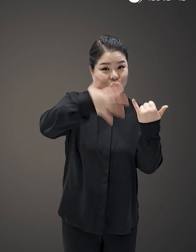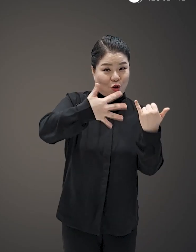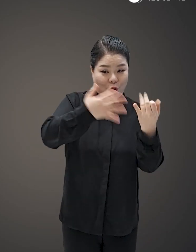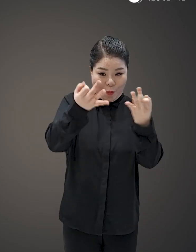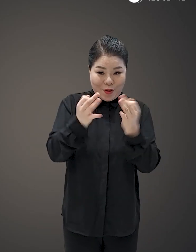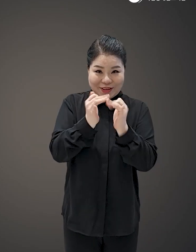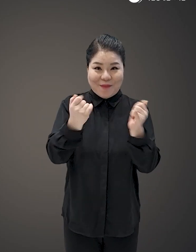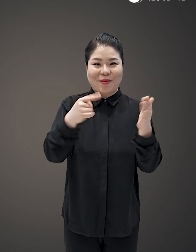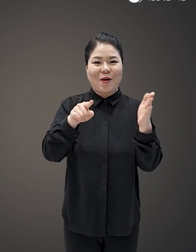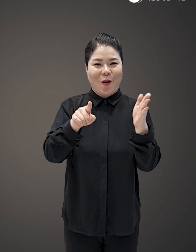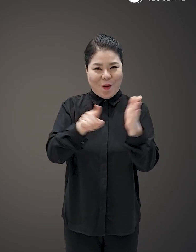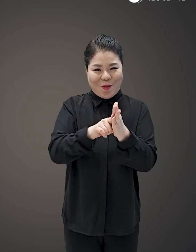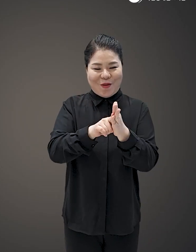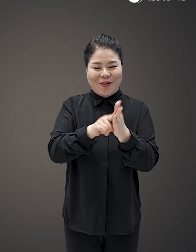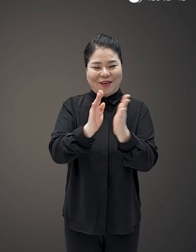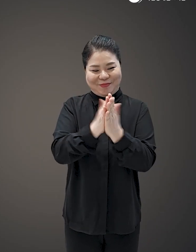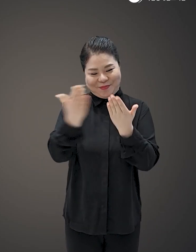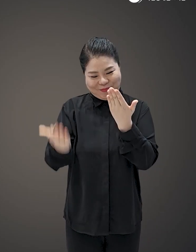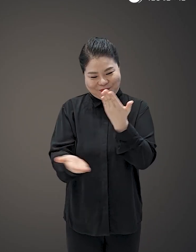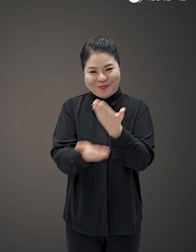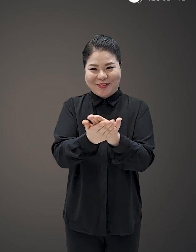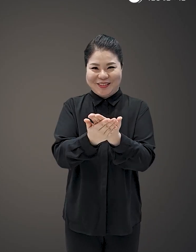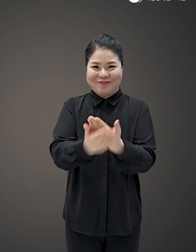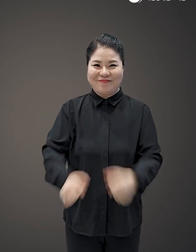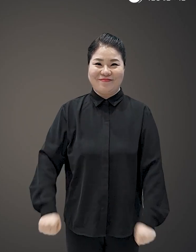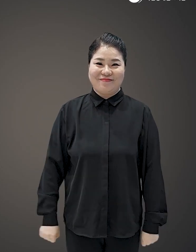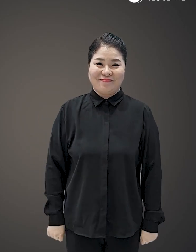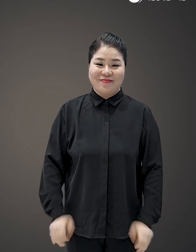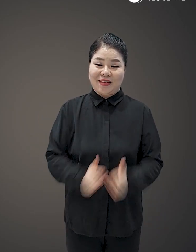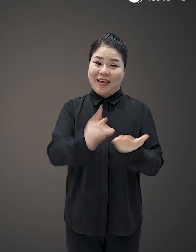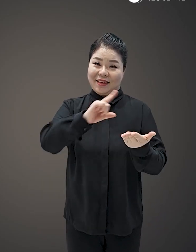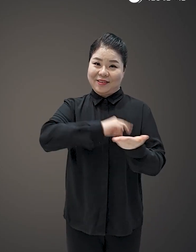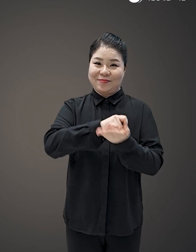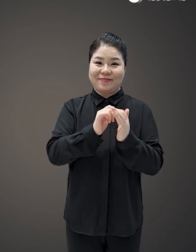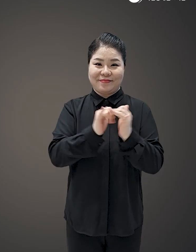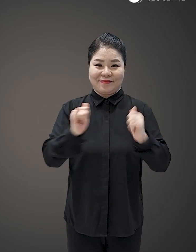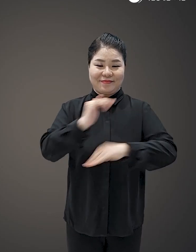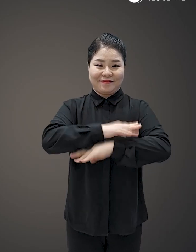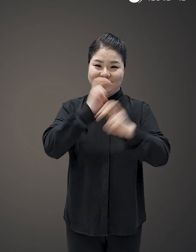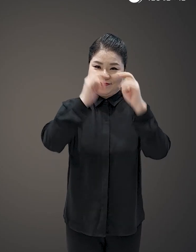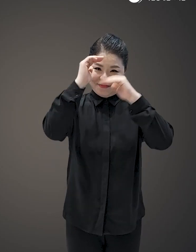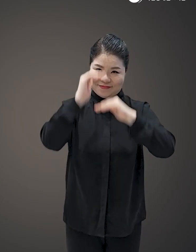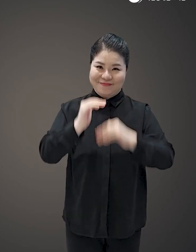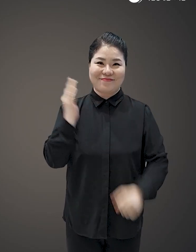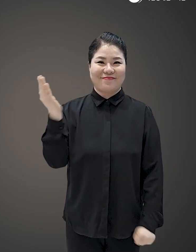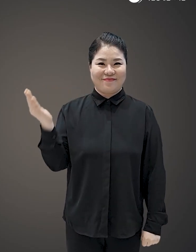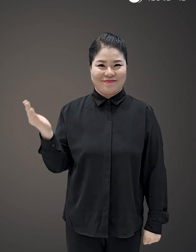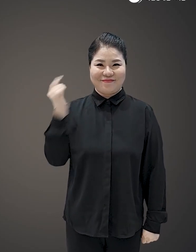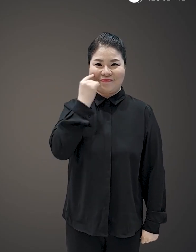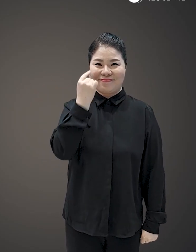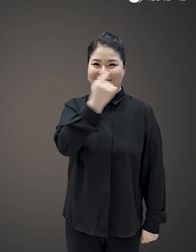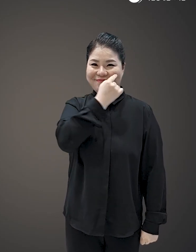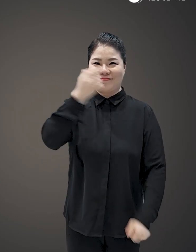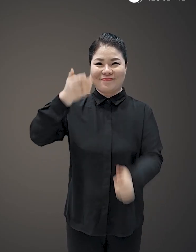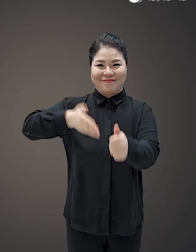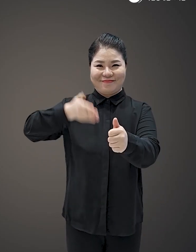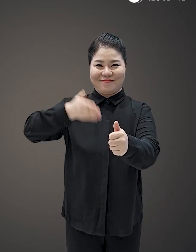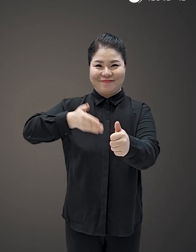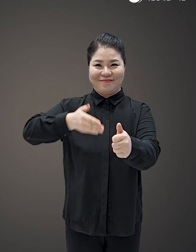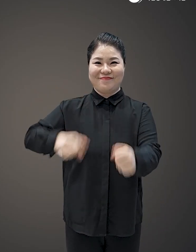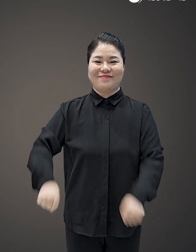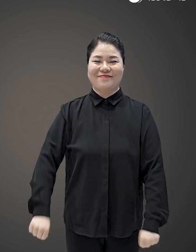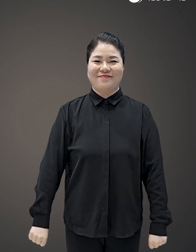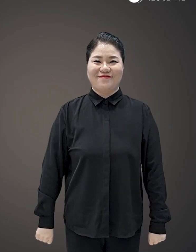유튜브 구독자들을 위한 서프라이즈 페이지 수록. 도서명 오늘도 평화로운 방간의입니다.